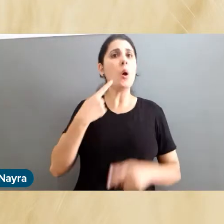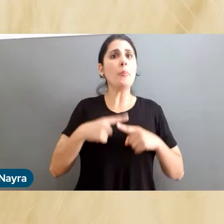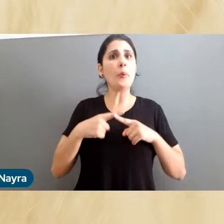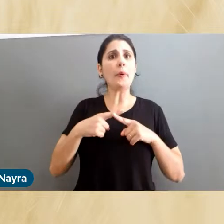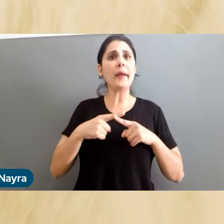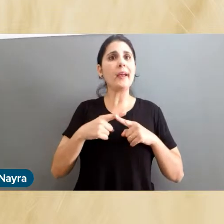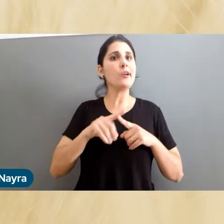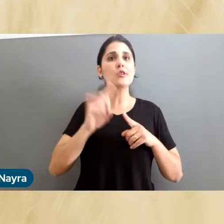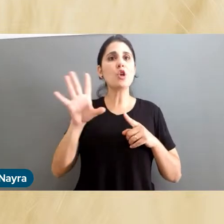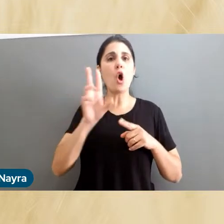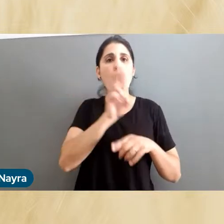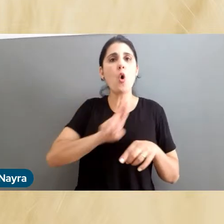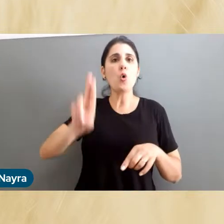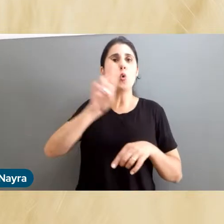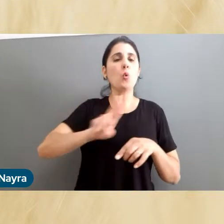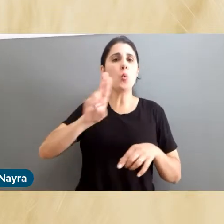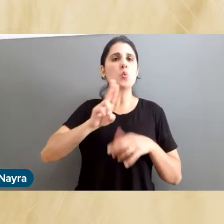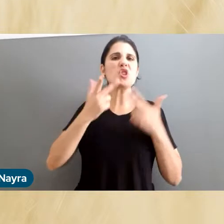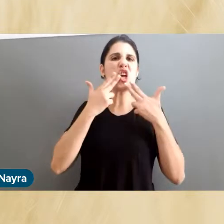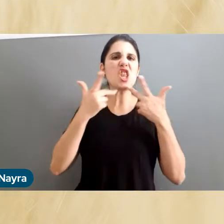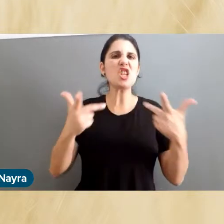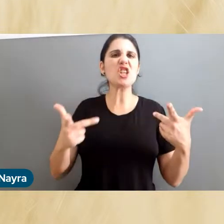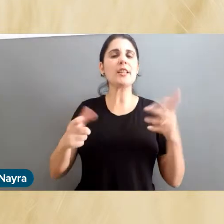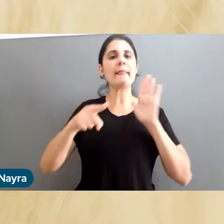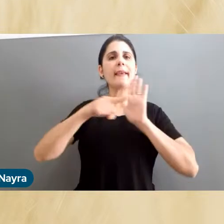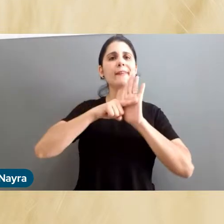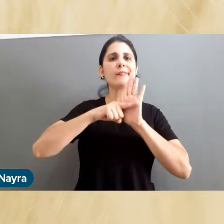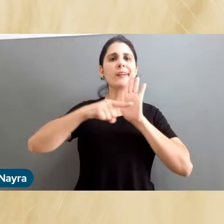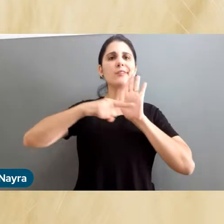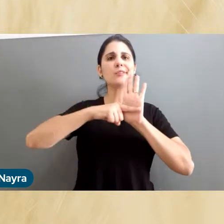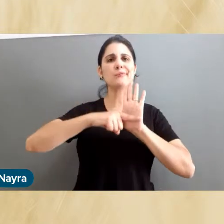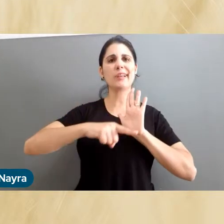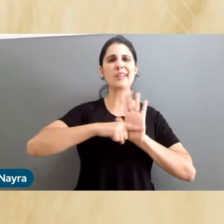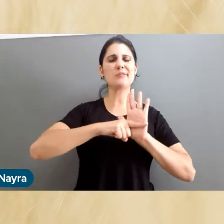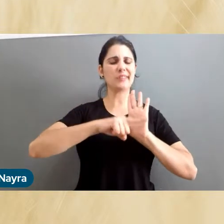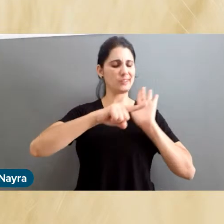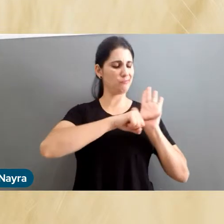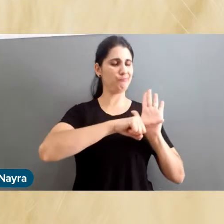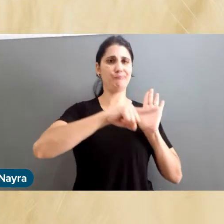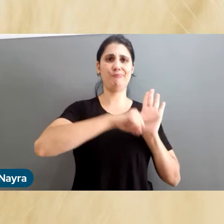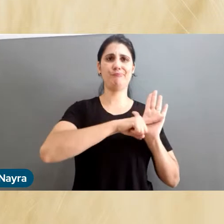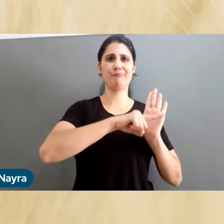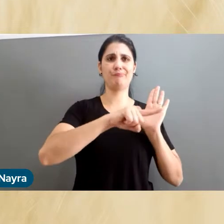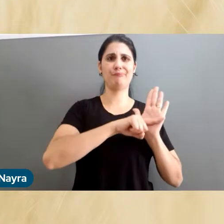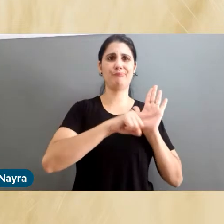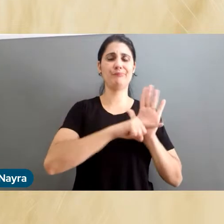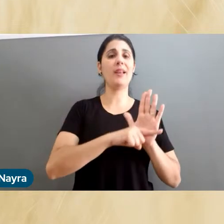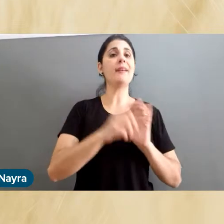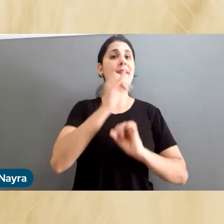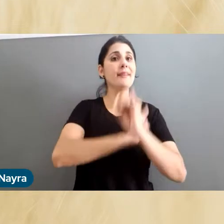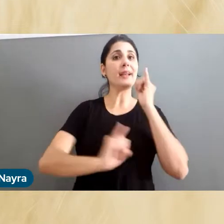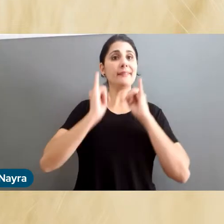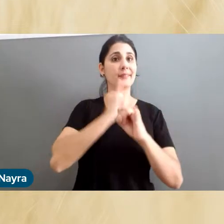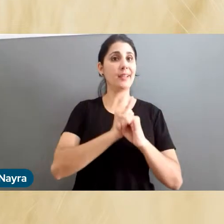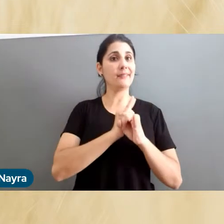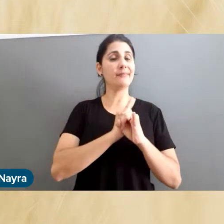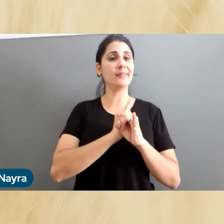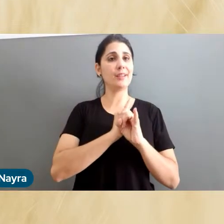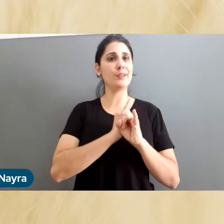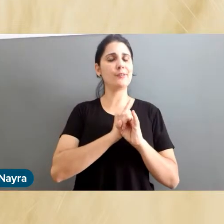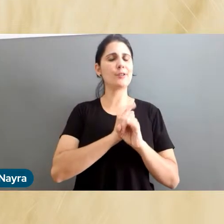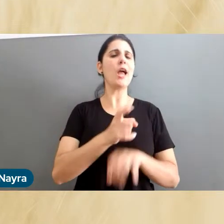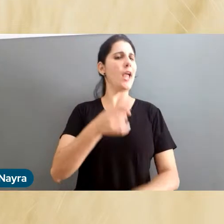alimentam de notícias ruins, se alimentam de coisas negativas. E a internet, ela tem uma regra que é